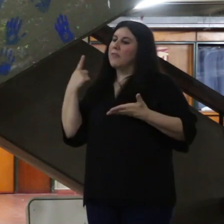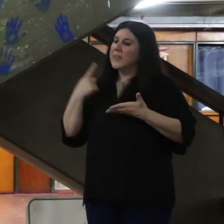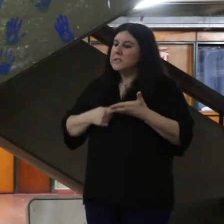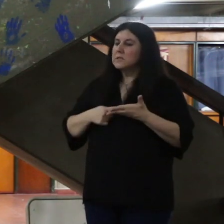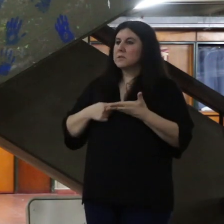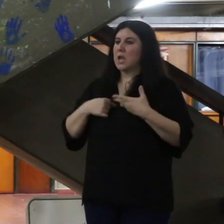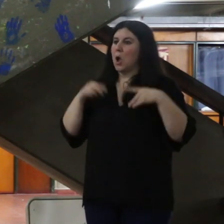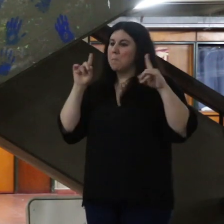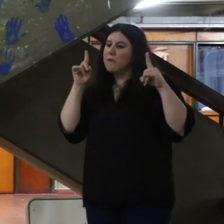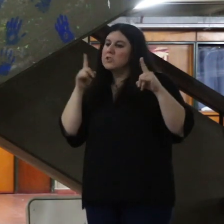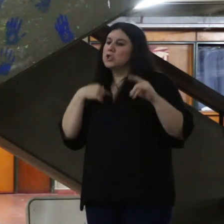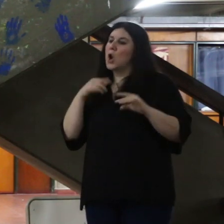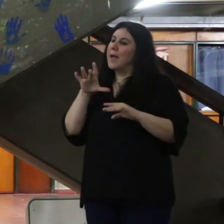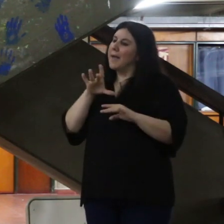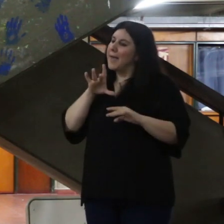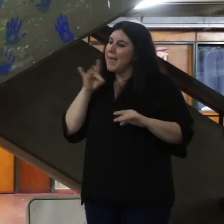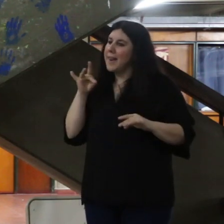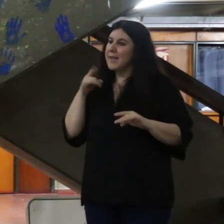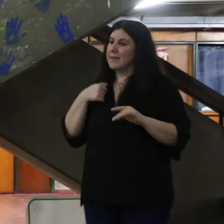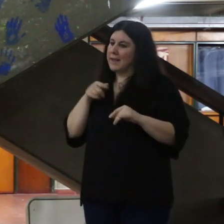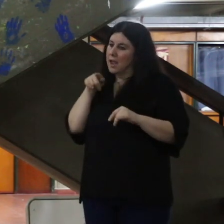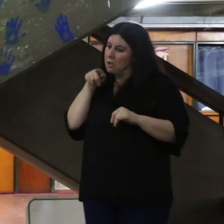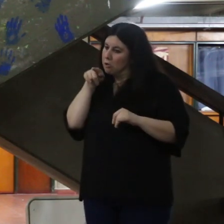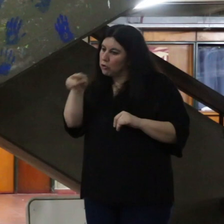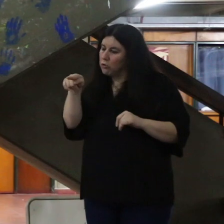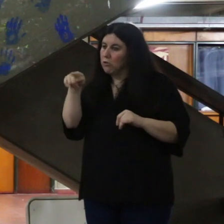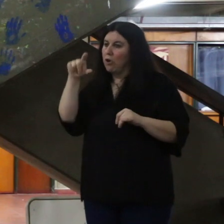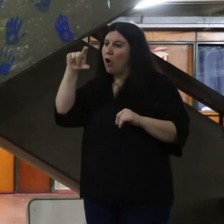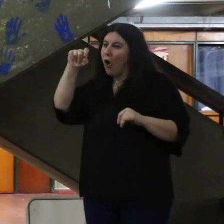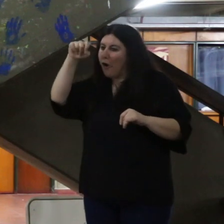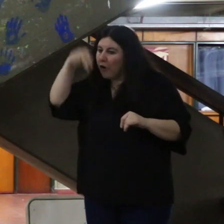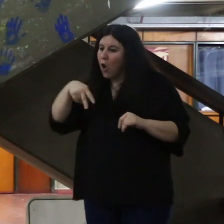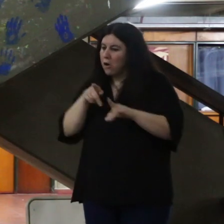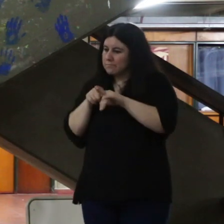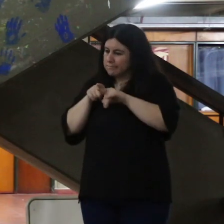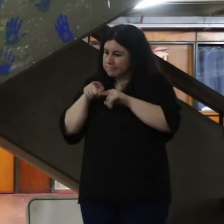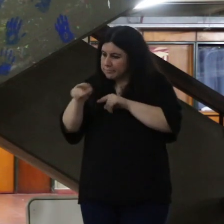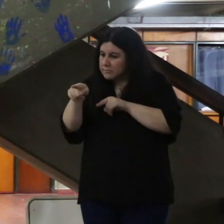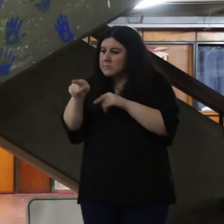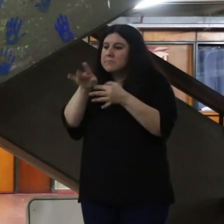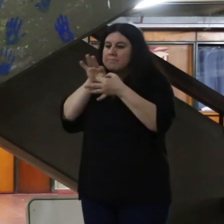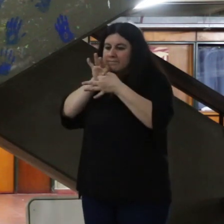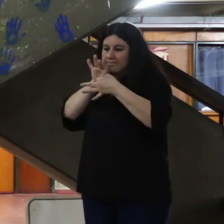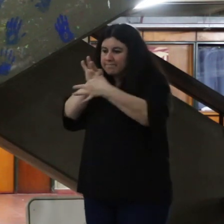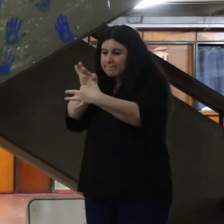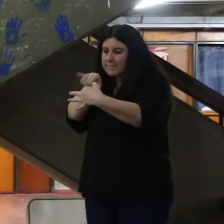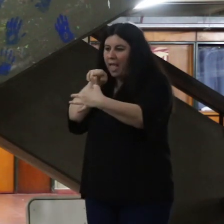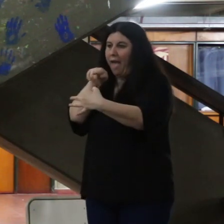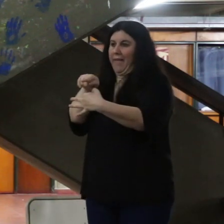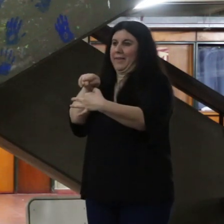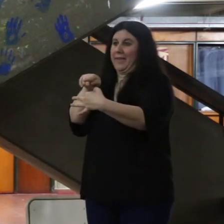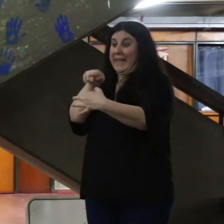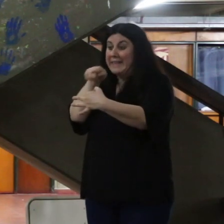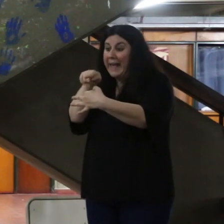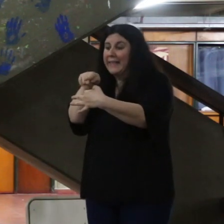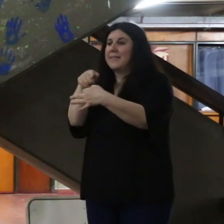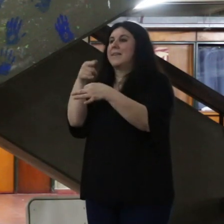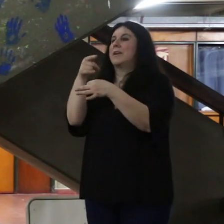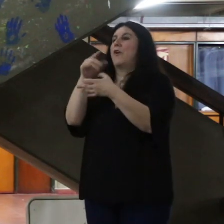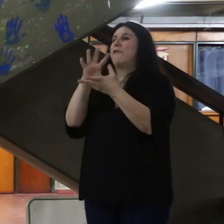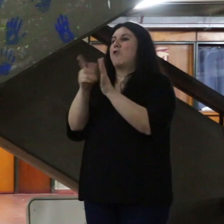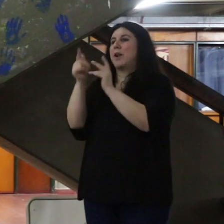Ese hacia o con cambia sustancialmente, ¿sí?, la escuela que podemos